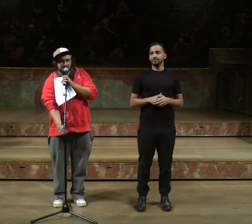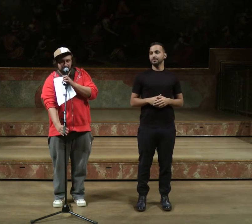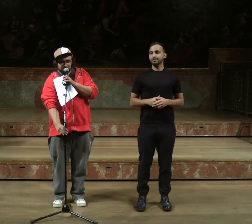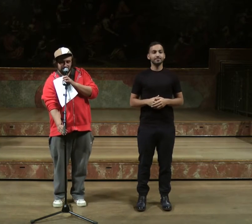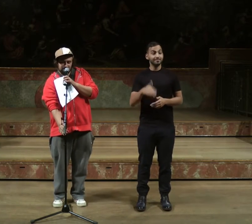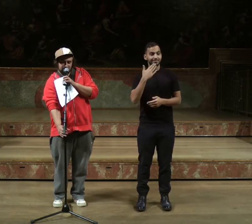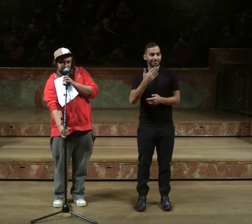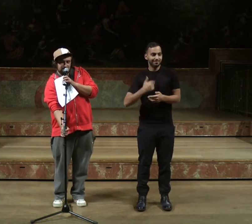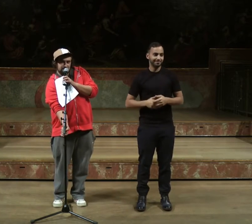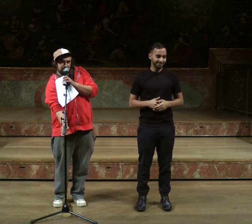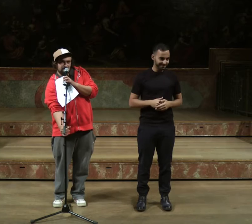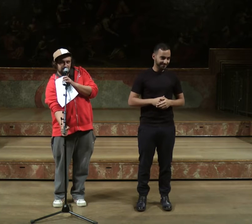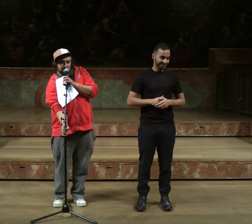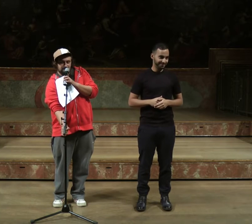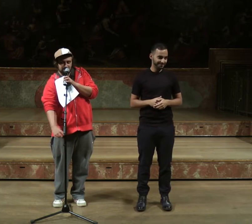Danke sehr. Danke.